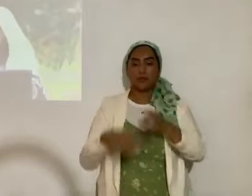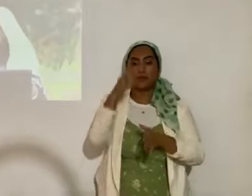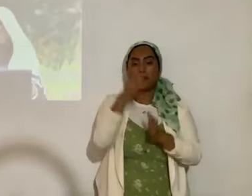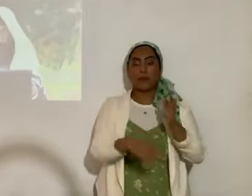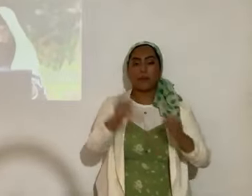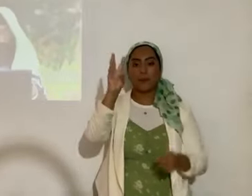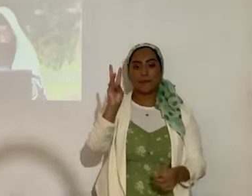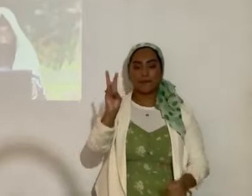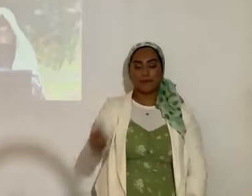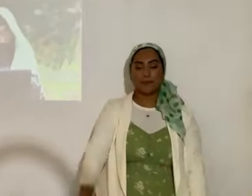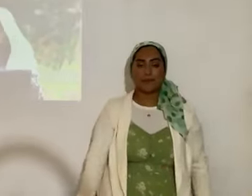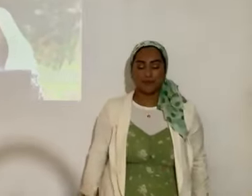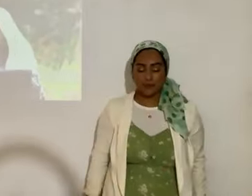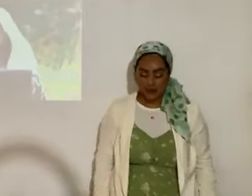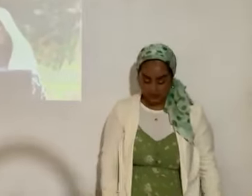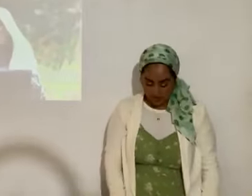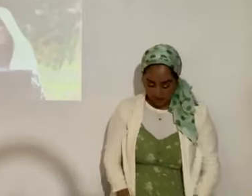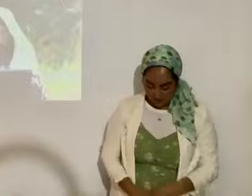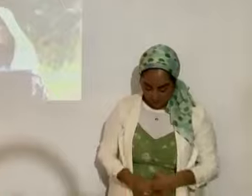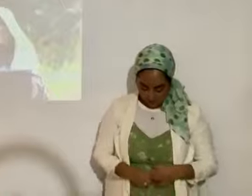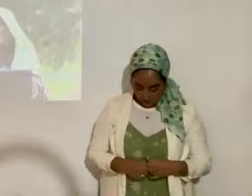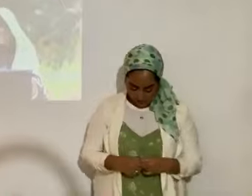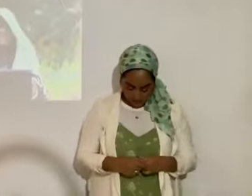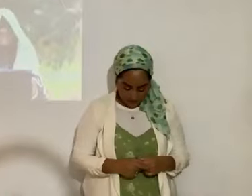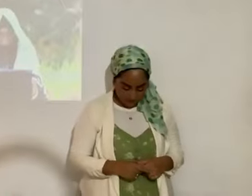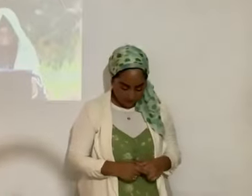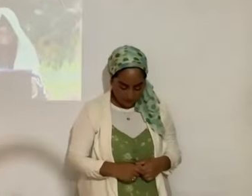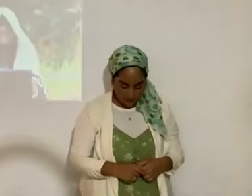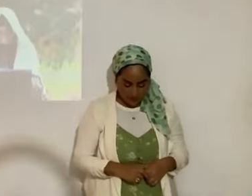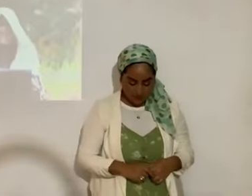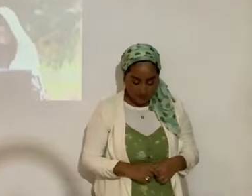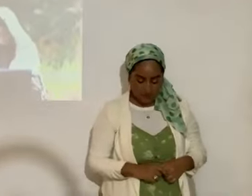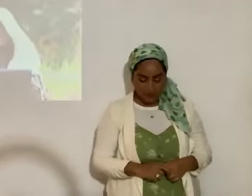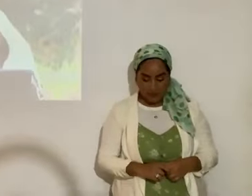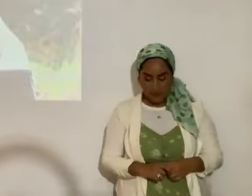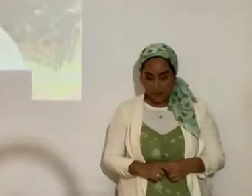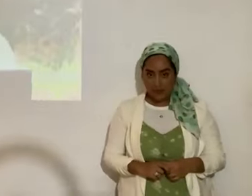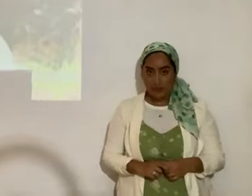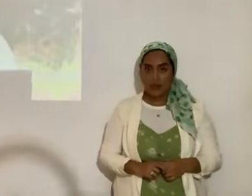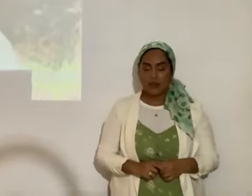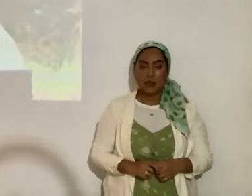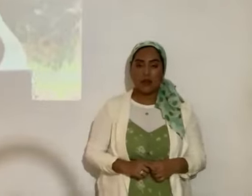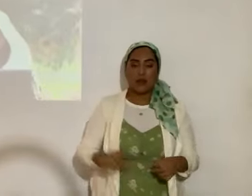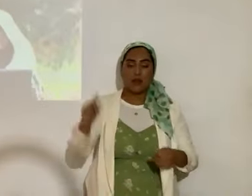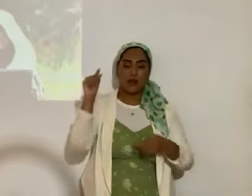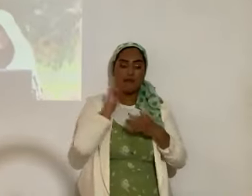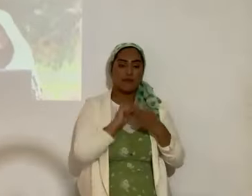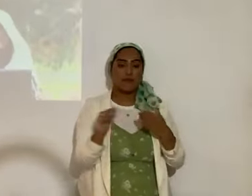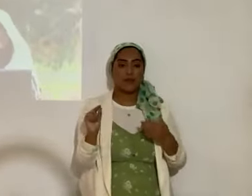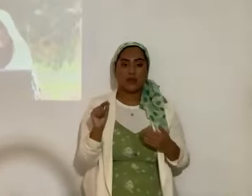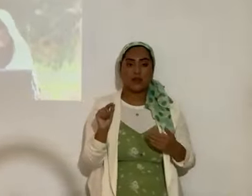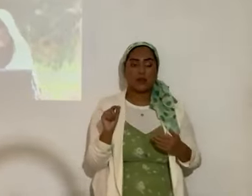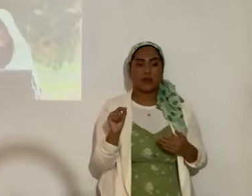seis Segunda de Reyes capítulo 6 verso